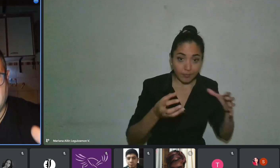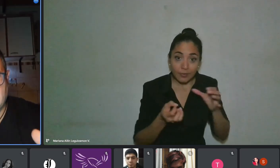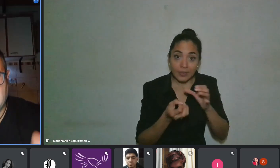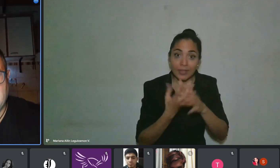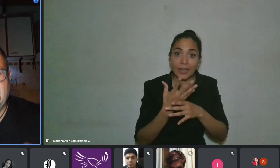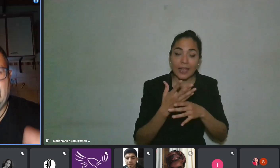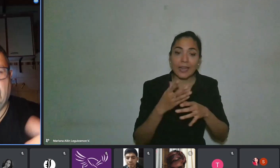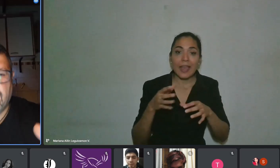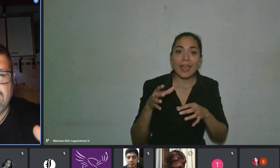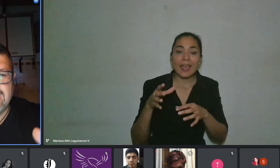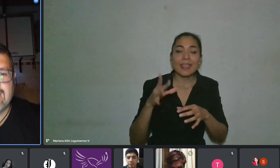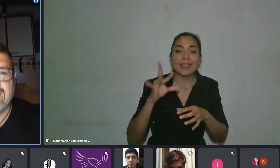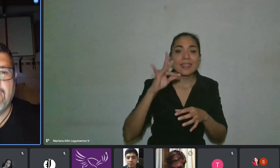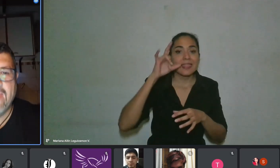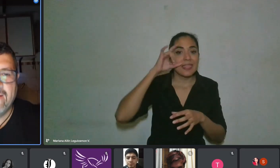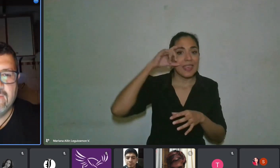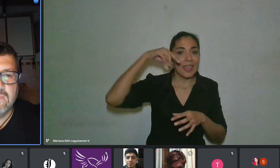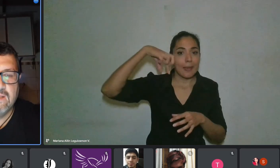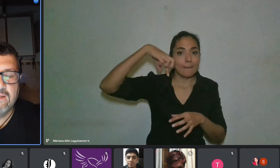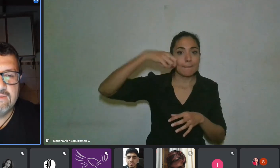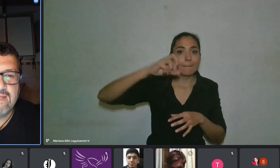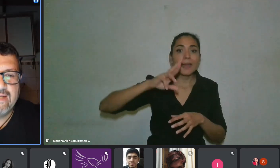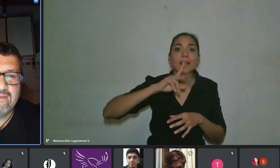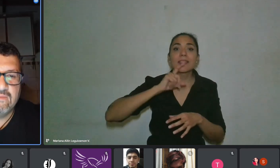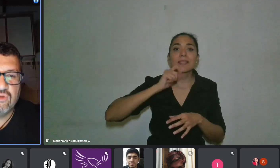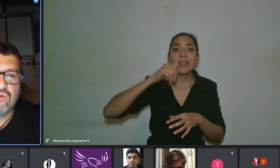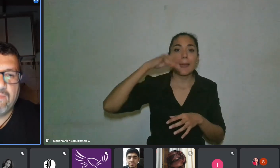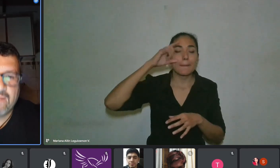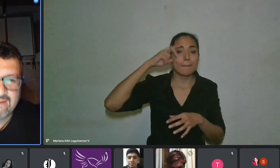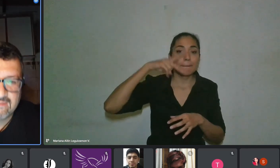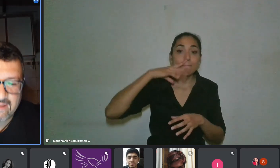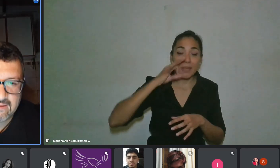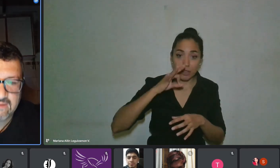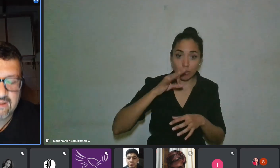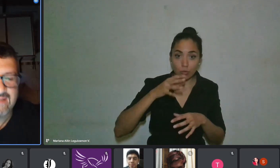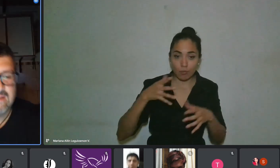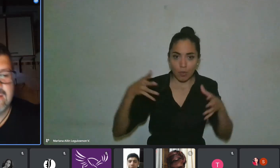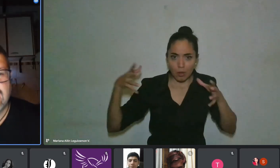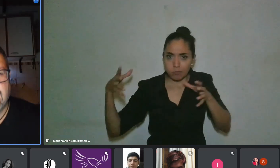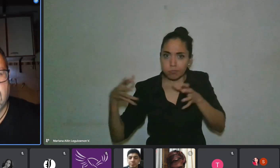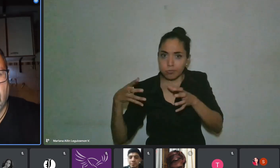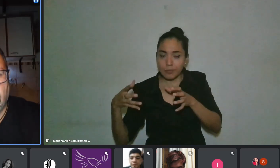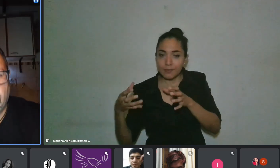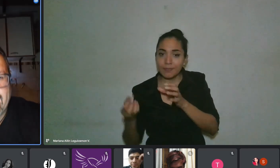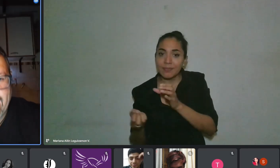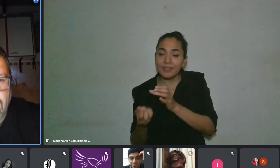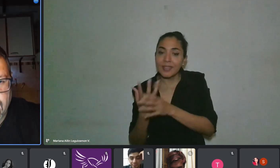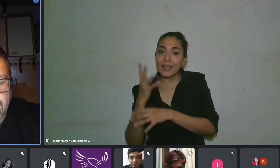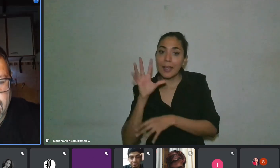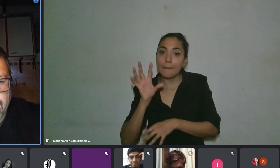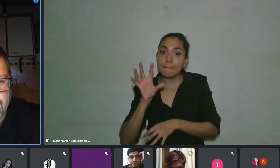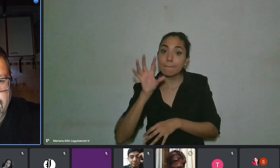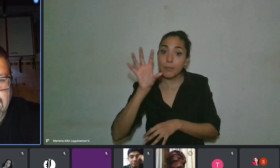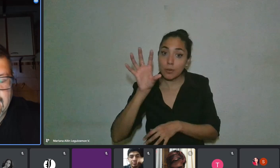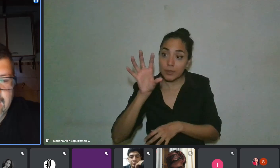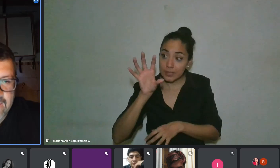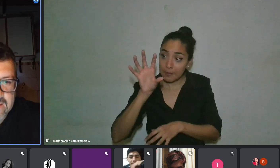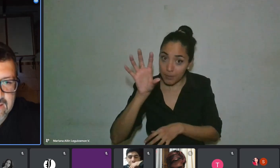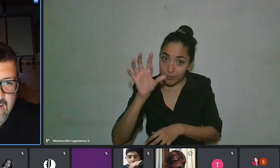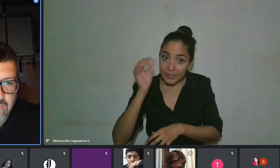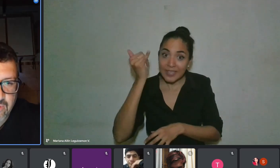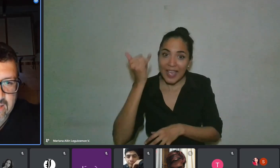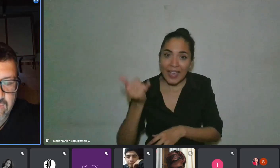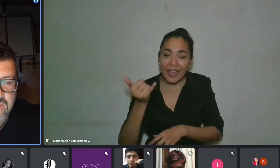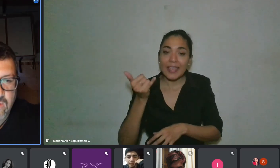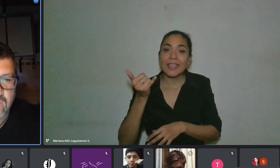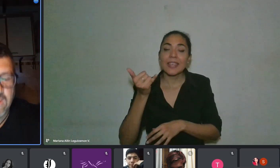provincias. Las provincias también tienen sus representantes, es decir, tienen un gobernador que representa